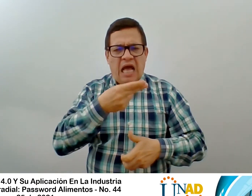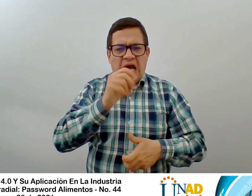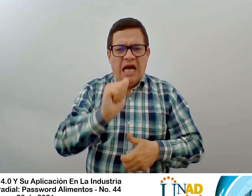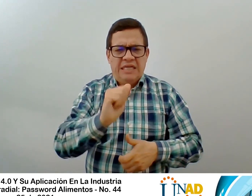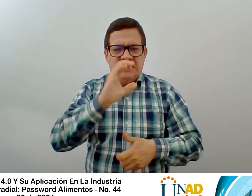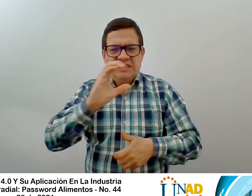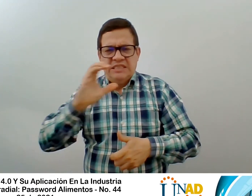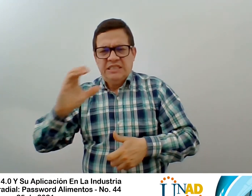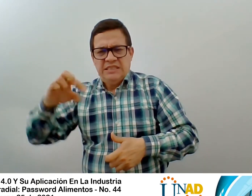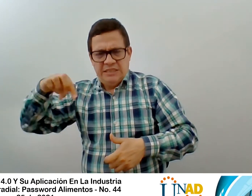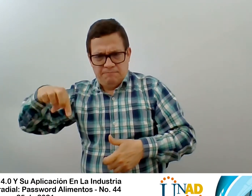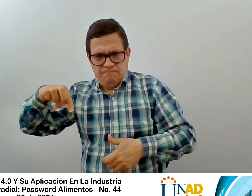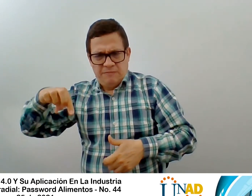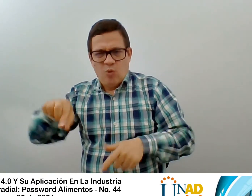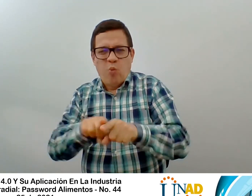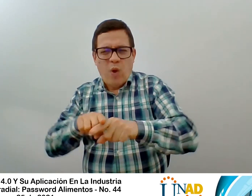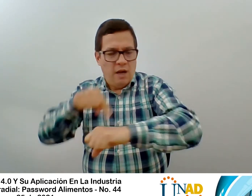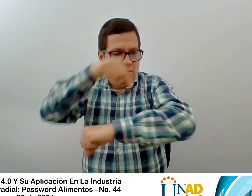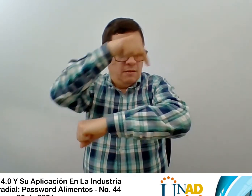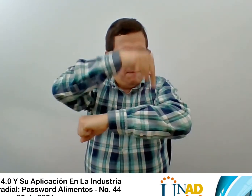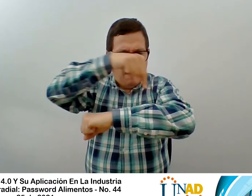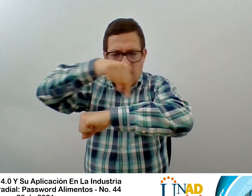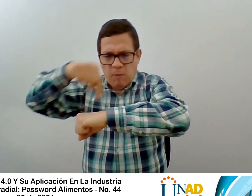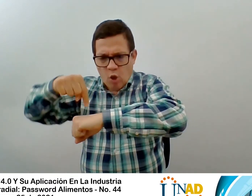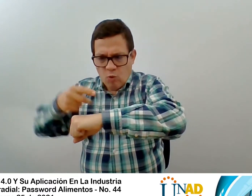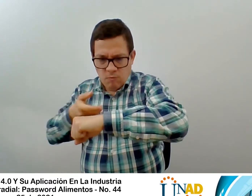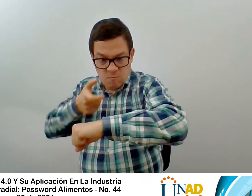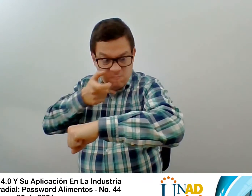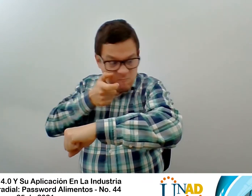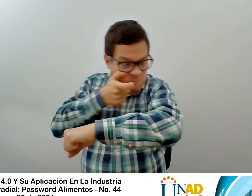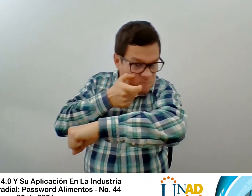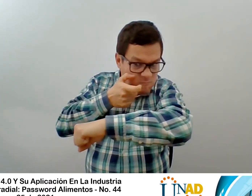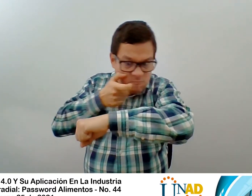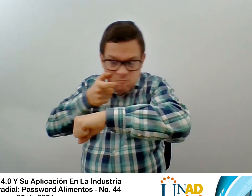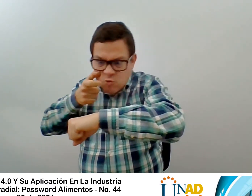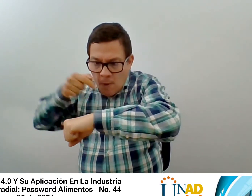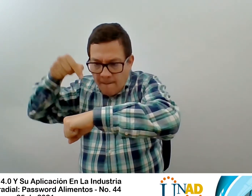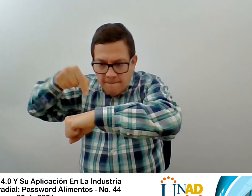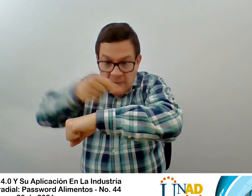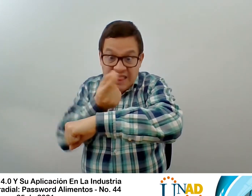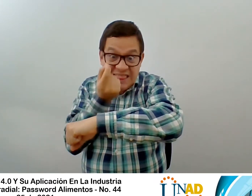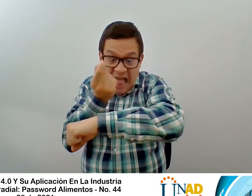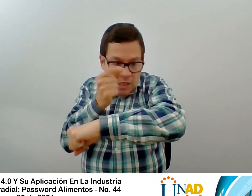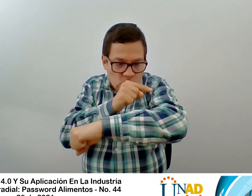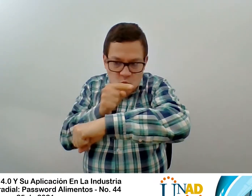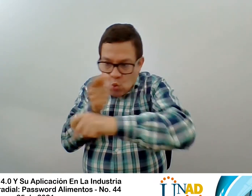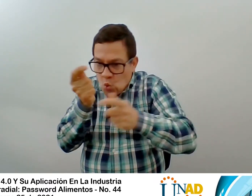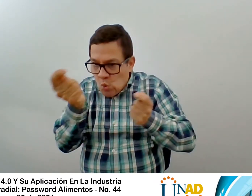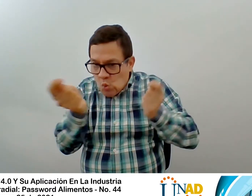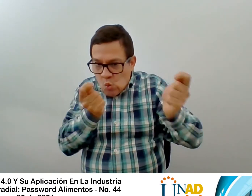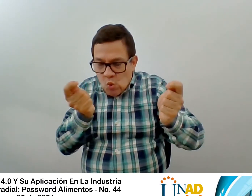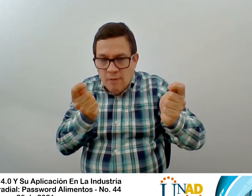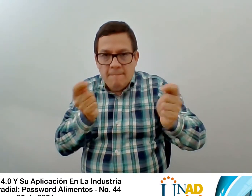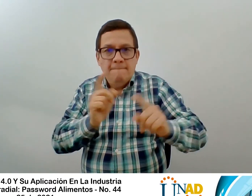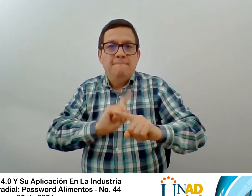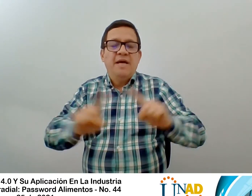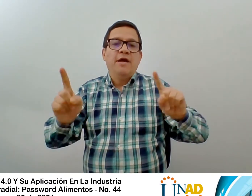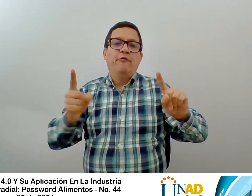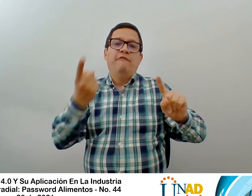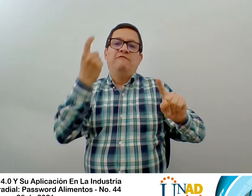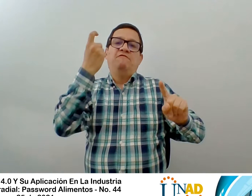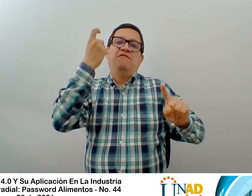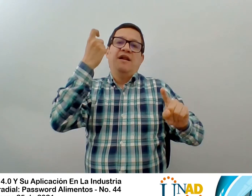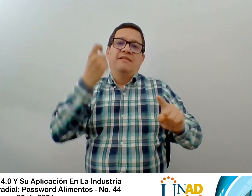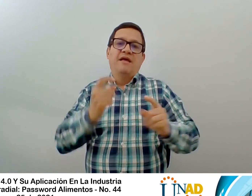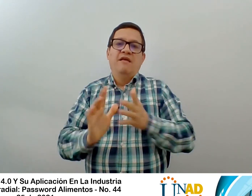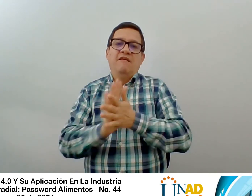bastante esfuerzo, desarrollan sus sistemas HACCP, los implementan y son adecuados. Sin embargo, existe esa posibilidad